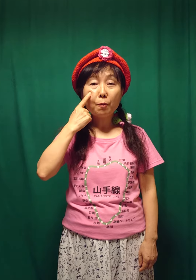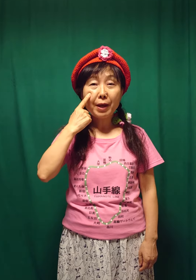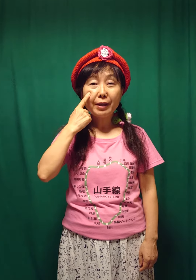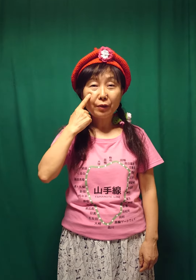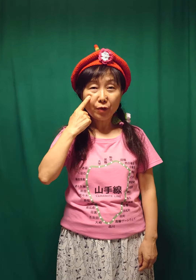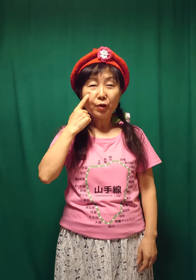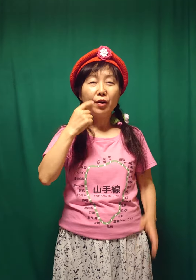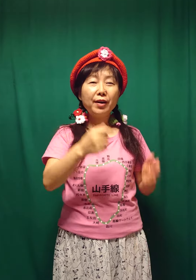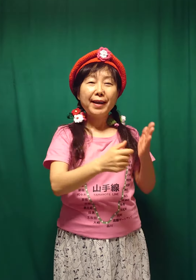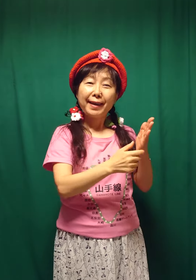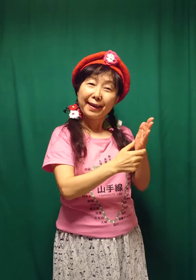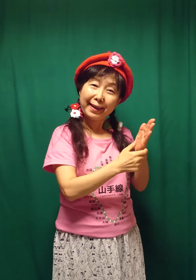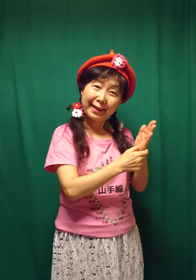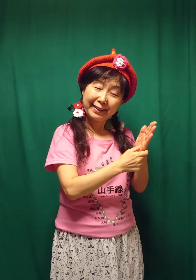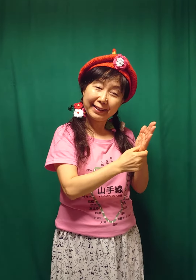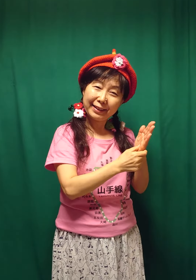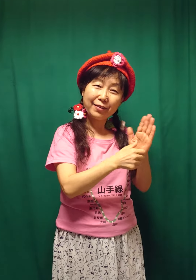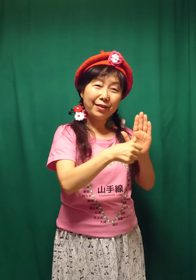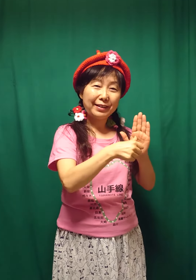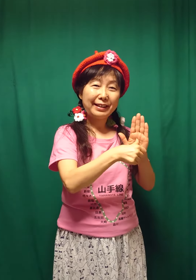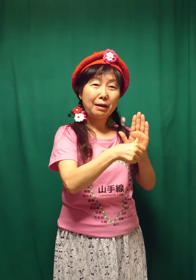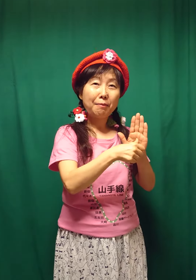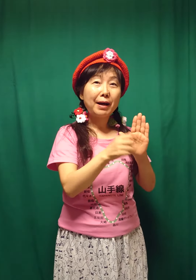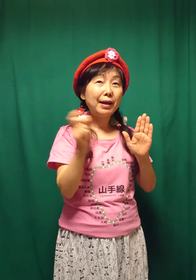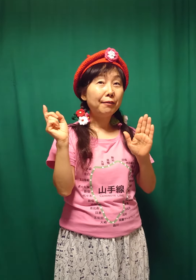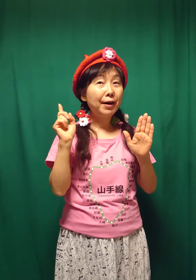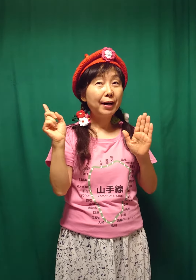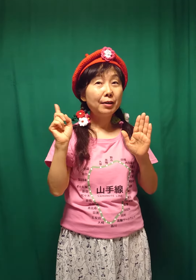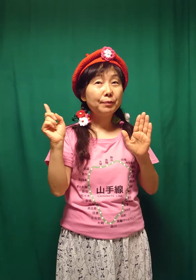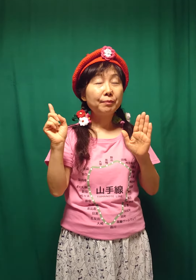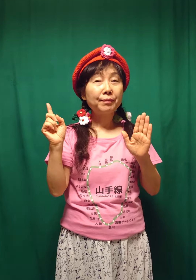15個目の駅の名前は